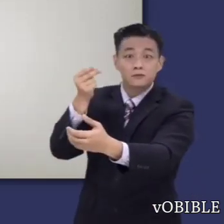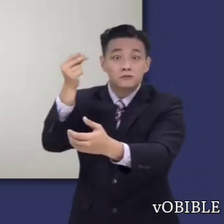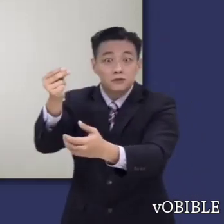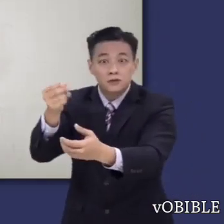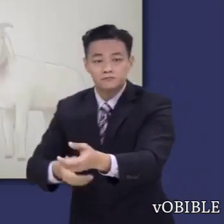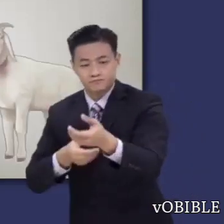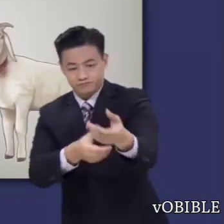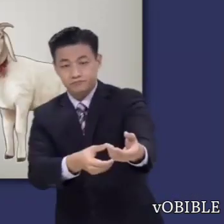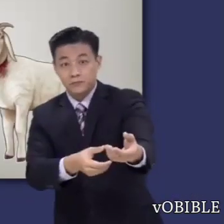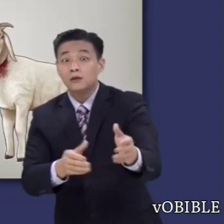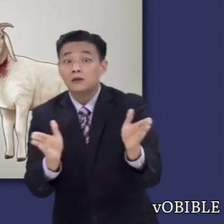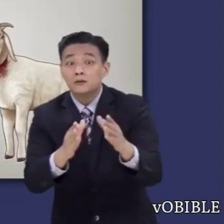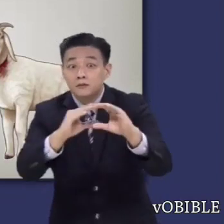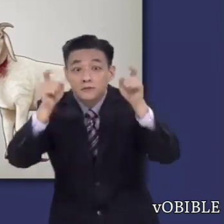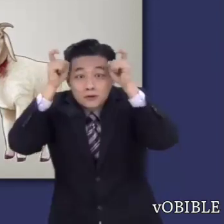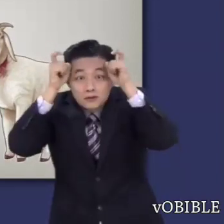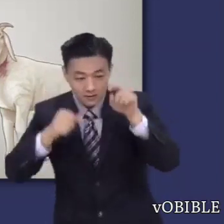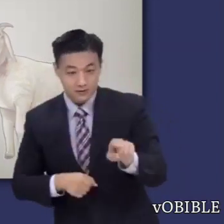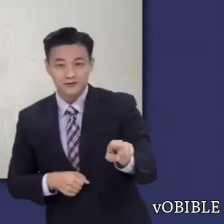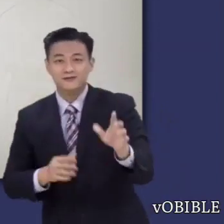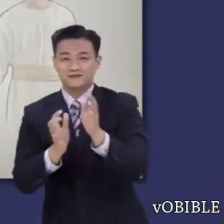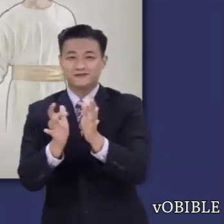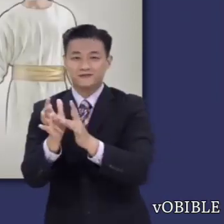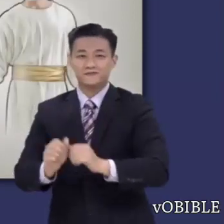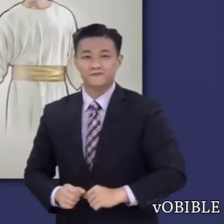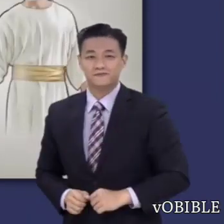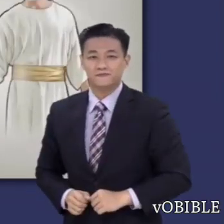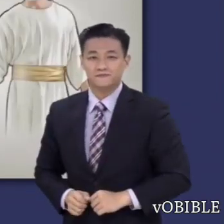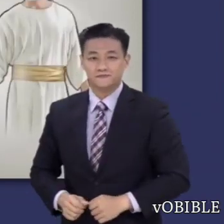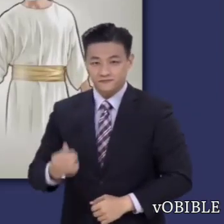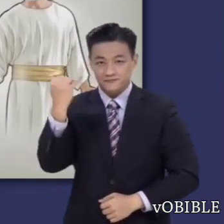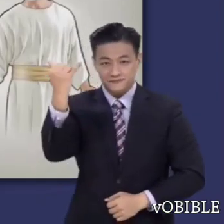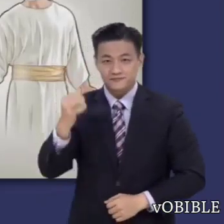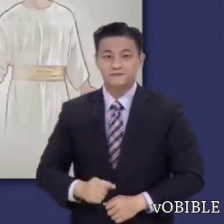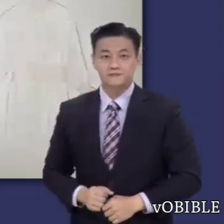印封起来的书卷交给绵羊羔，也就是得了荣耀的基督。